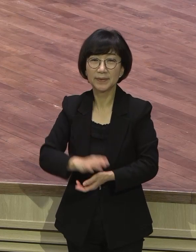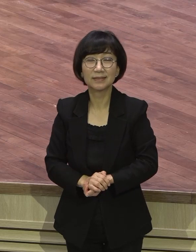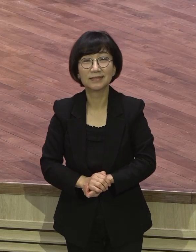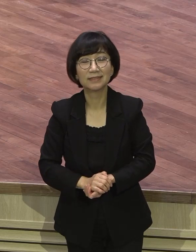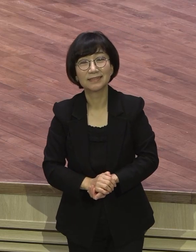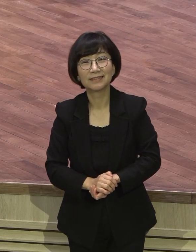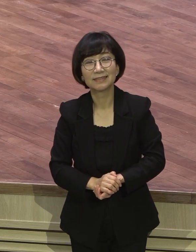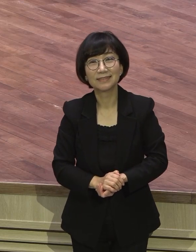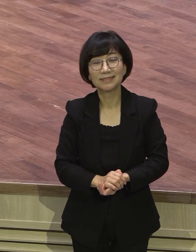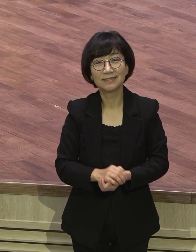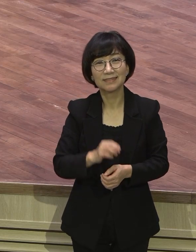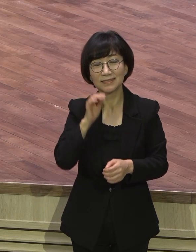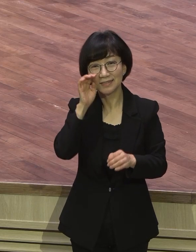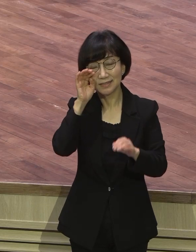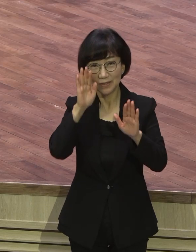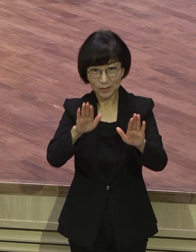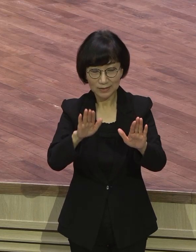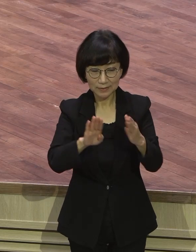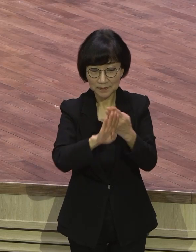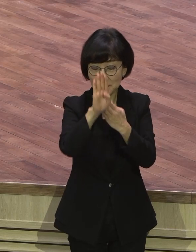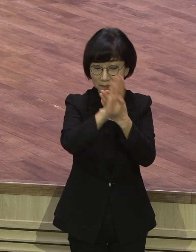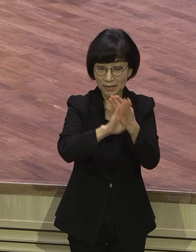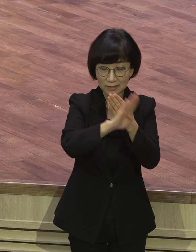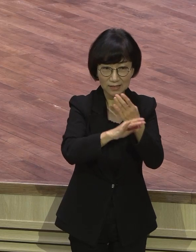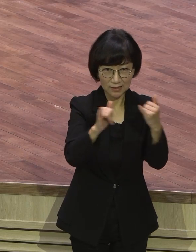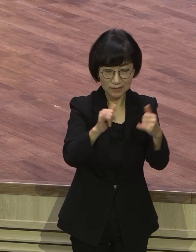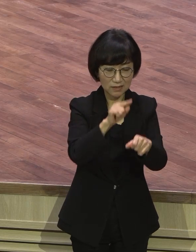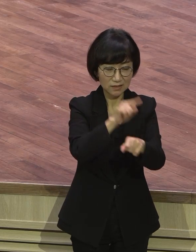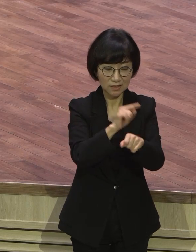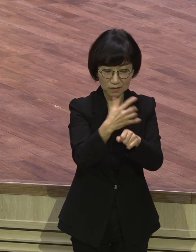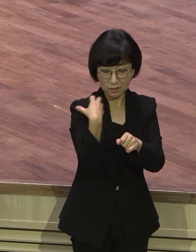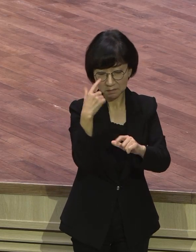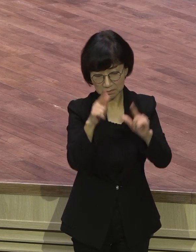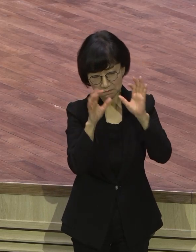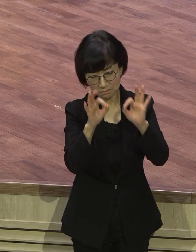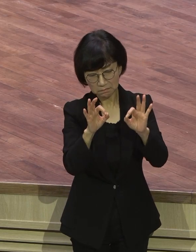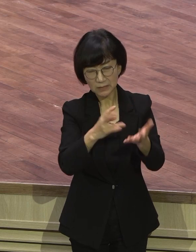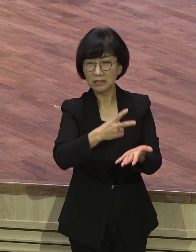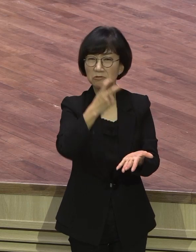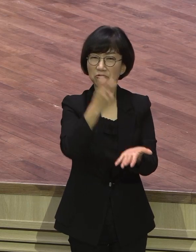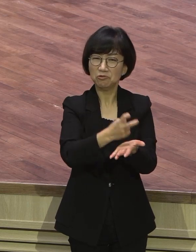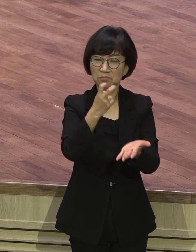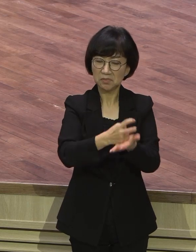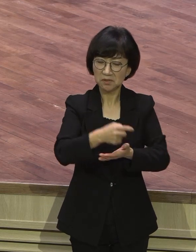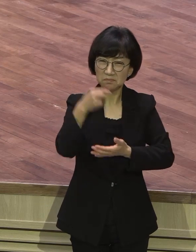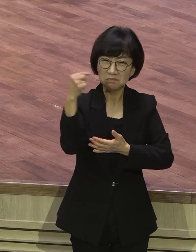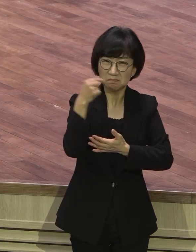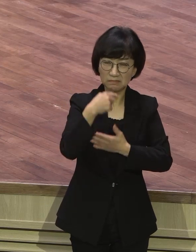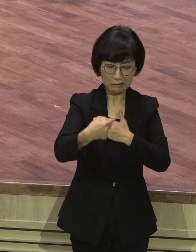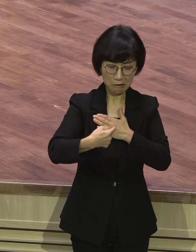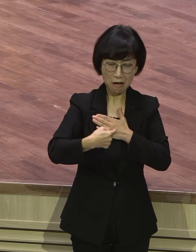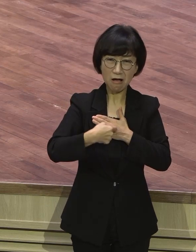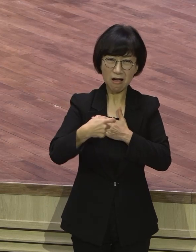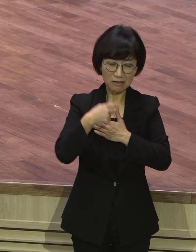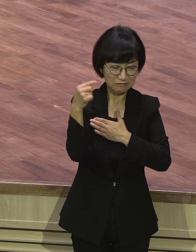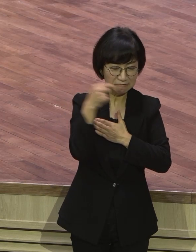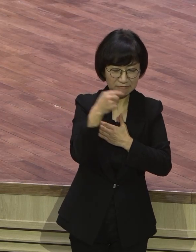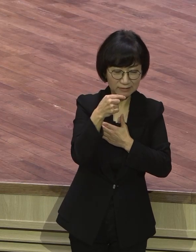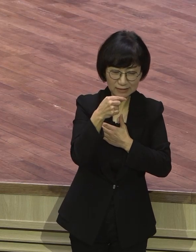바리세인들과 이 서기관들의 율법적 삶으로서는 절대로 천국에 갈 수 없다는 사실을